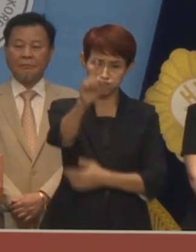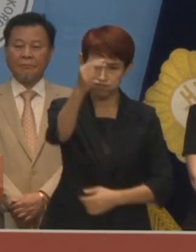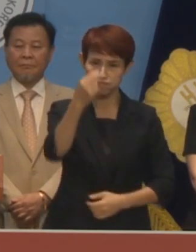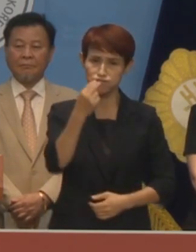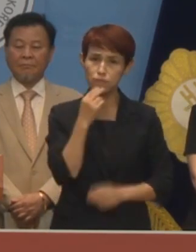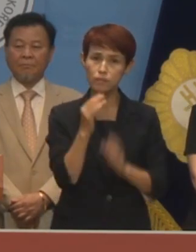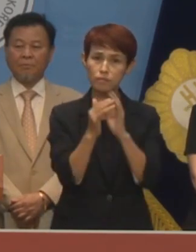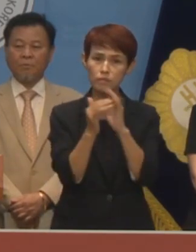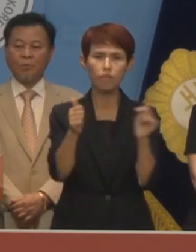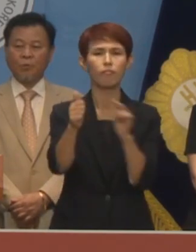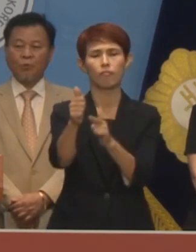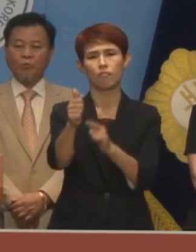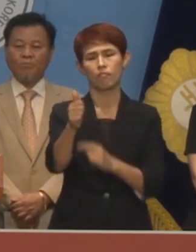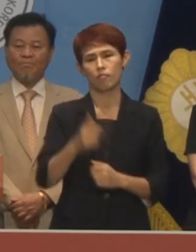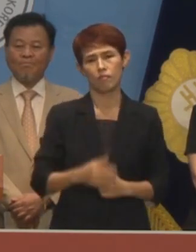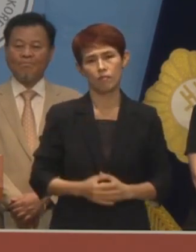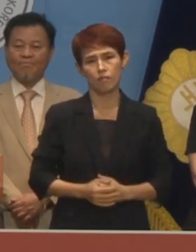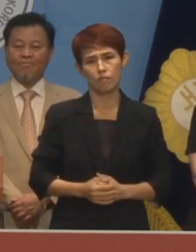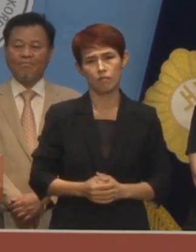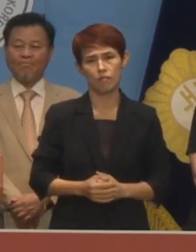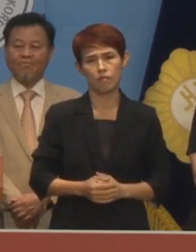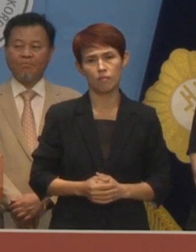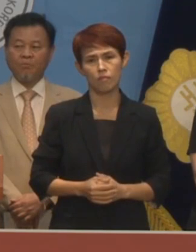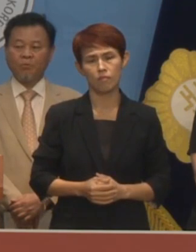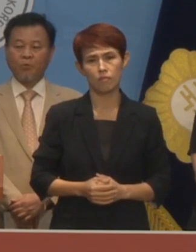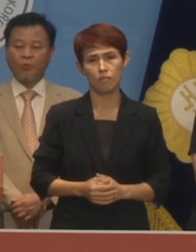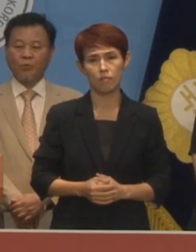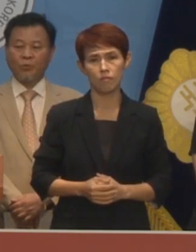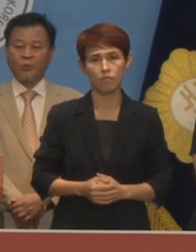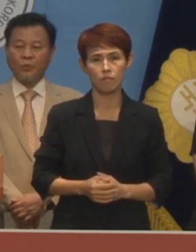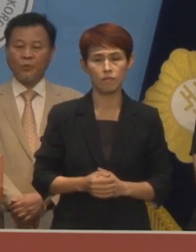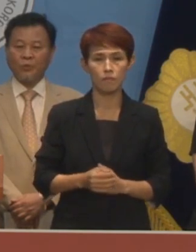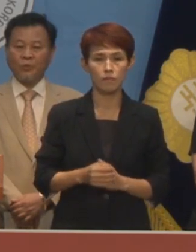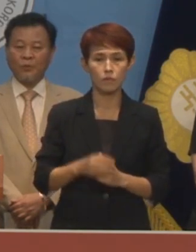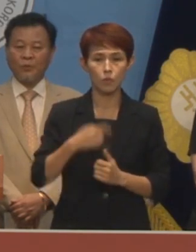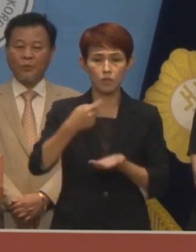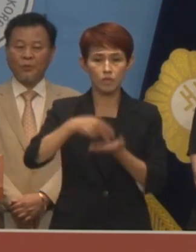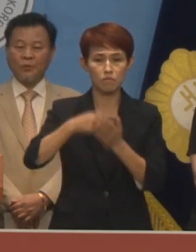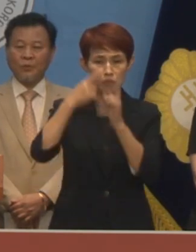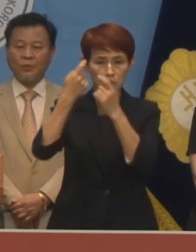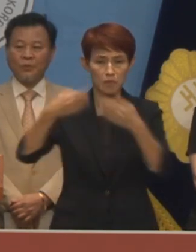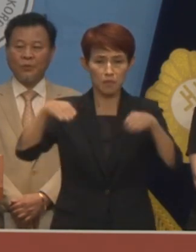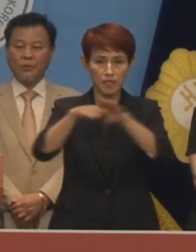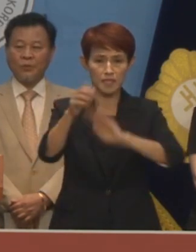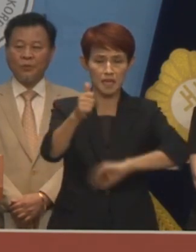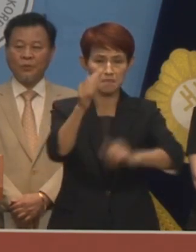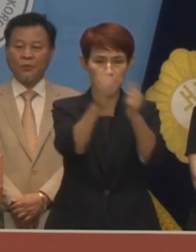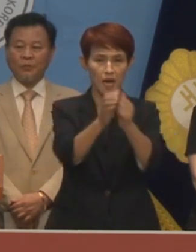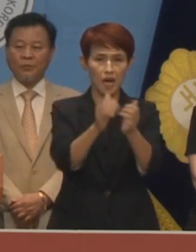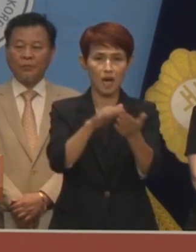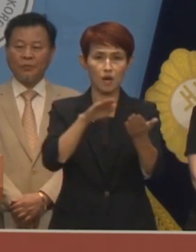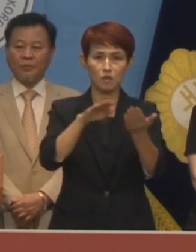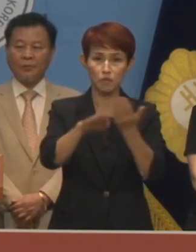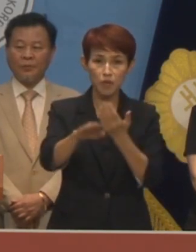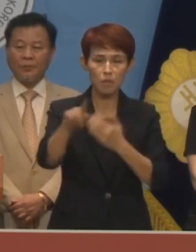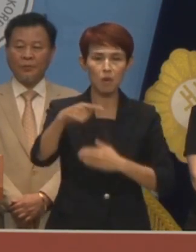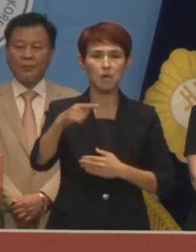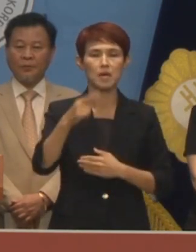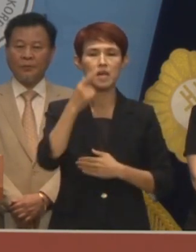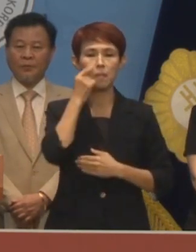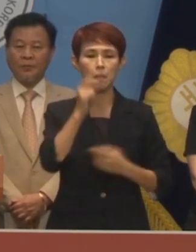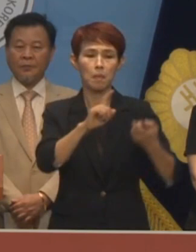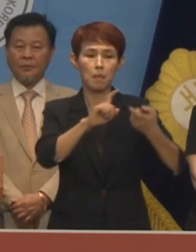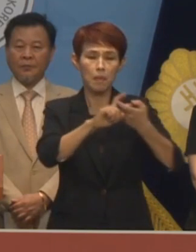인물로 평가되고 있다. 더욱이 신임 관장으로 취임하자마자 친일인명사전에 기재된 사람들